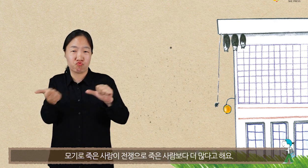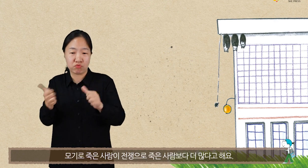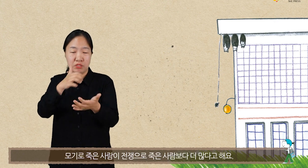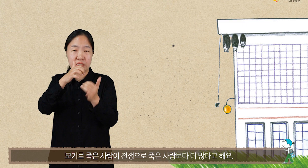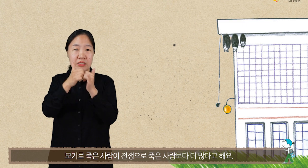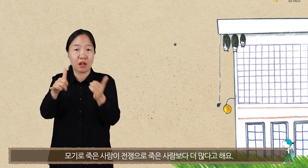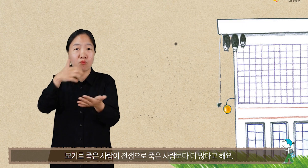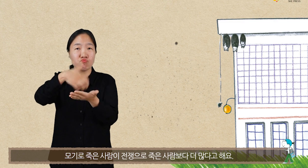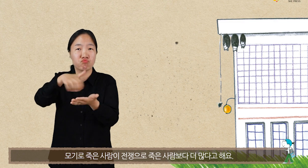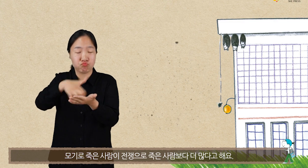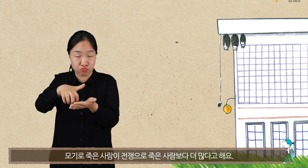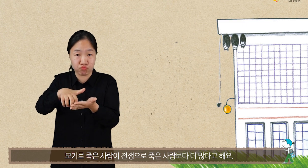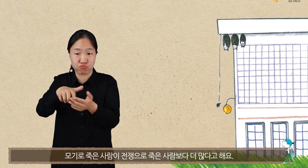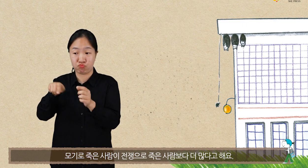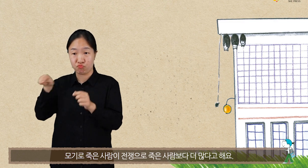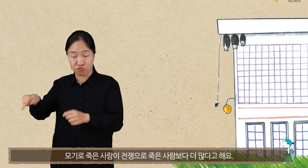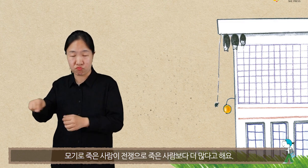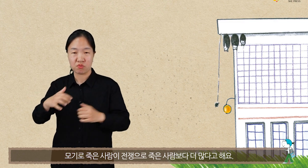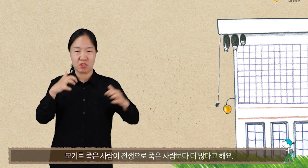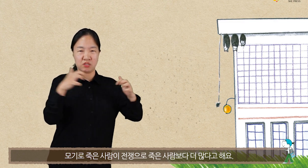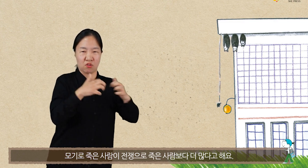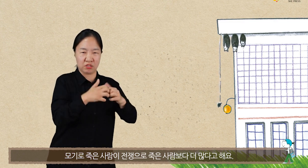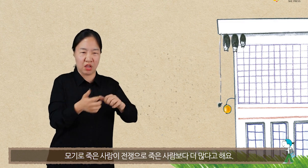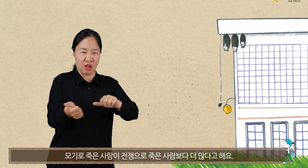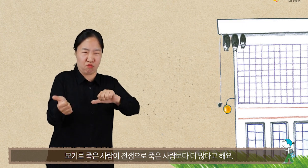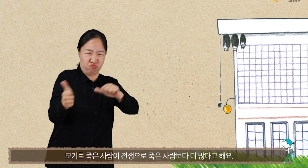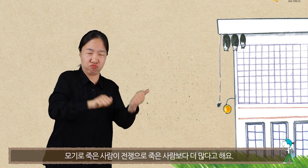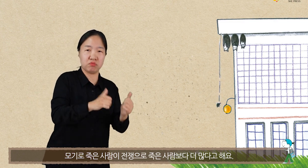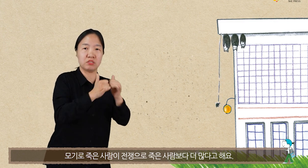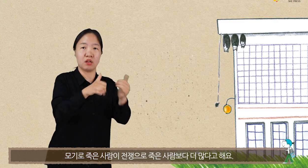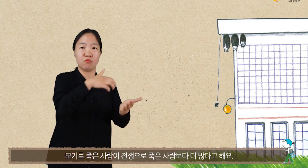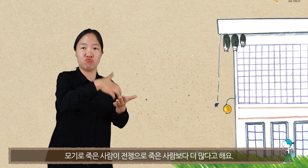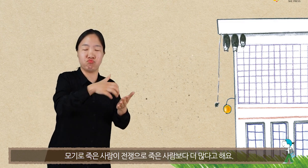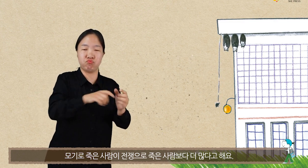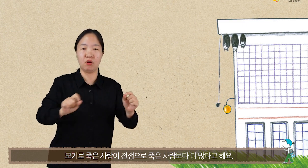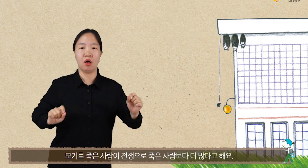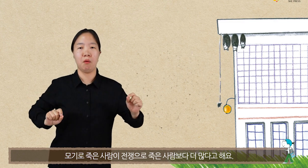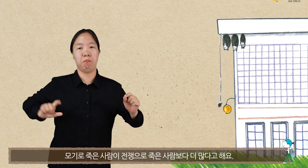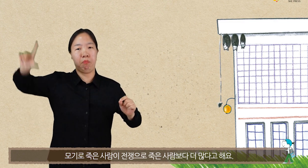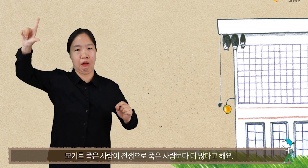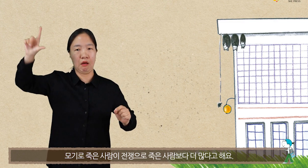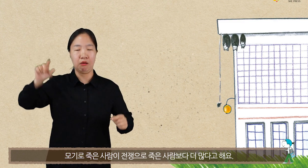모기로 죽은 사람이 전쟁으로 죽은 사람보다 더 많다고 해요.